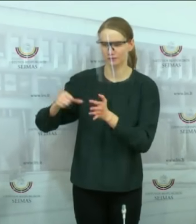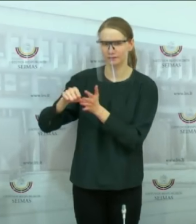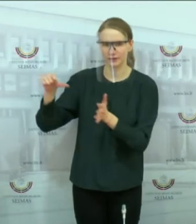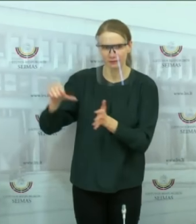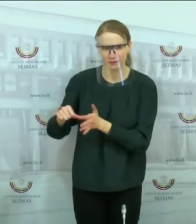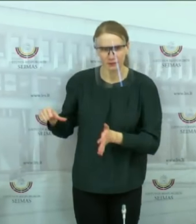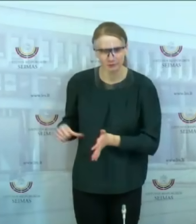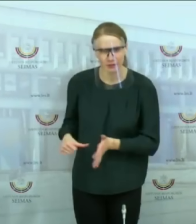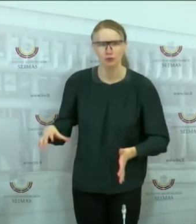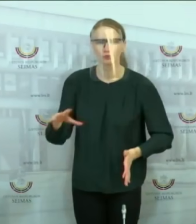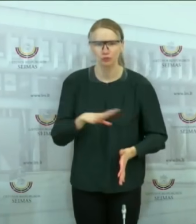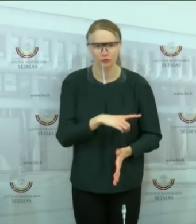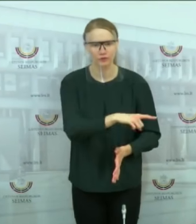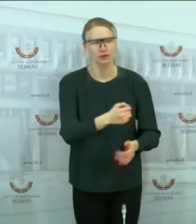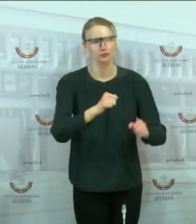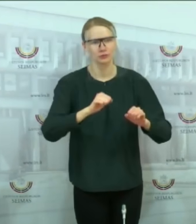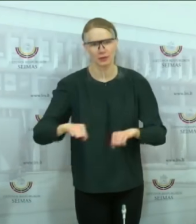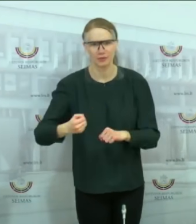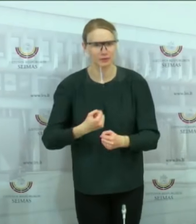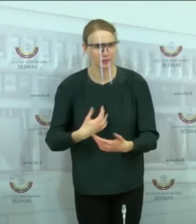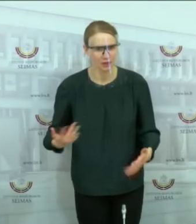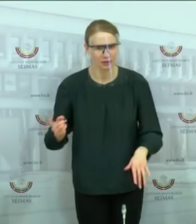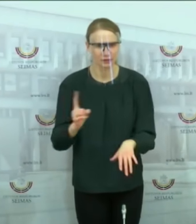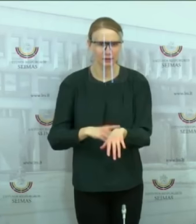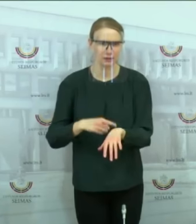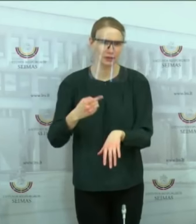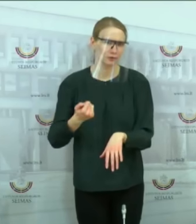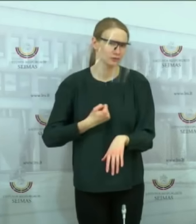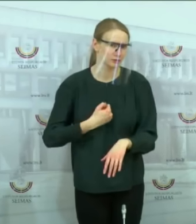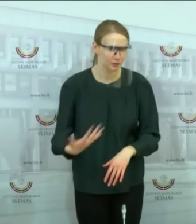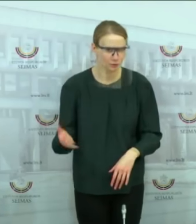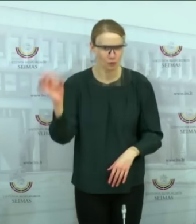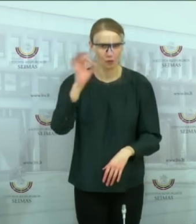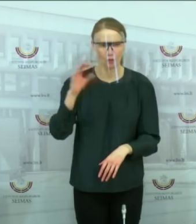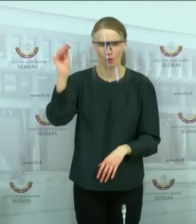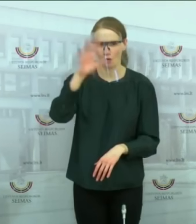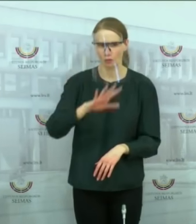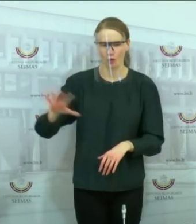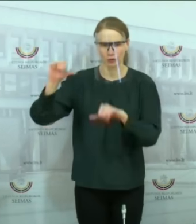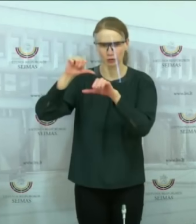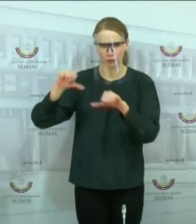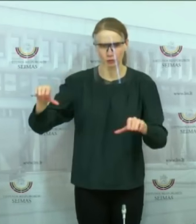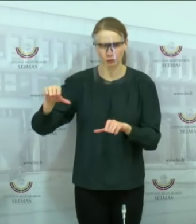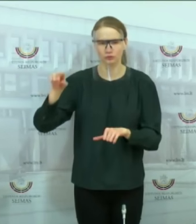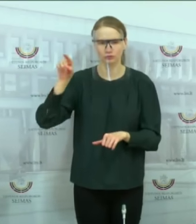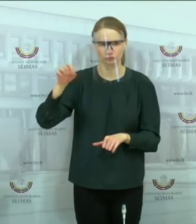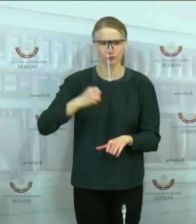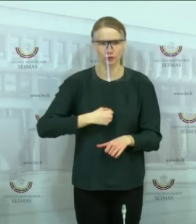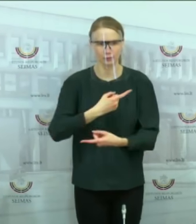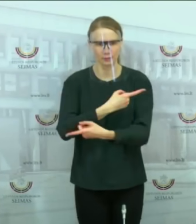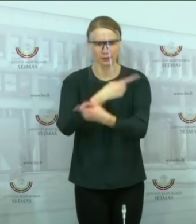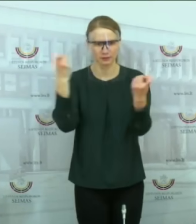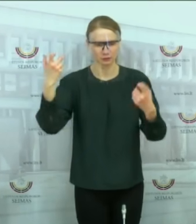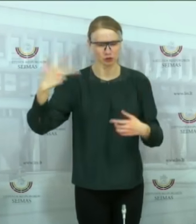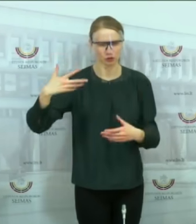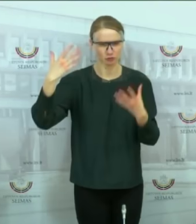neturėjau galimybės stebėti ir matyti. Europos komisija turėjo skelbti 30